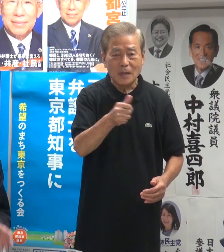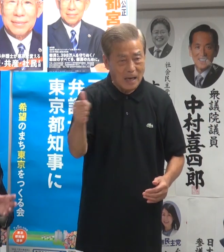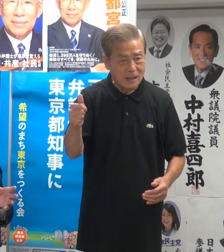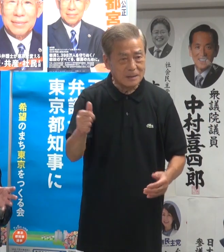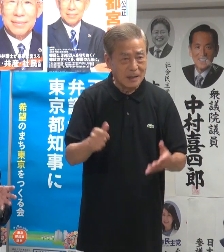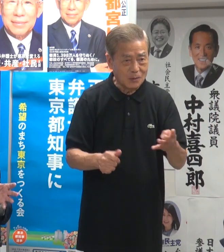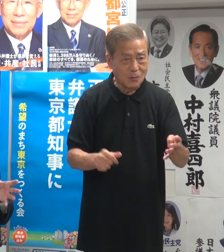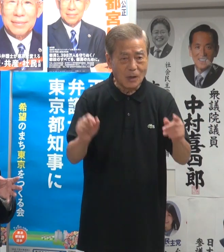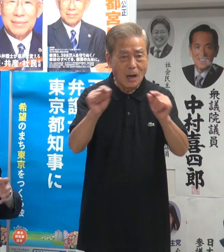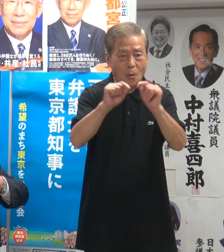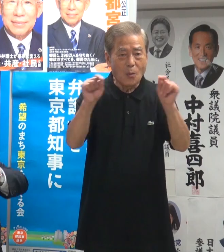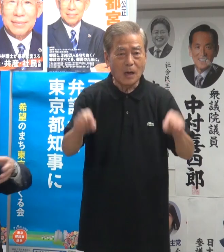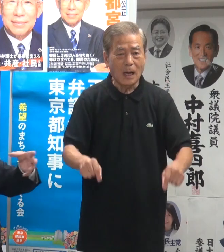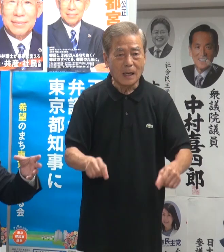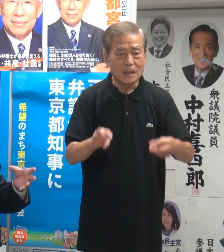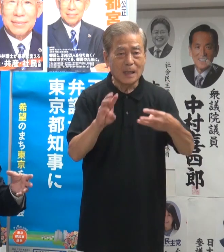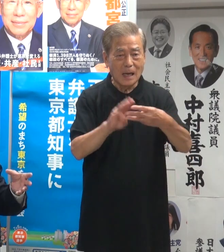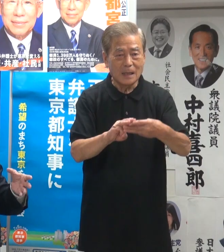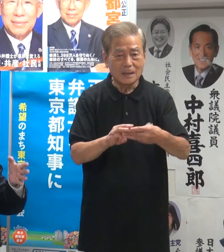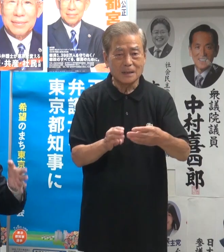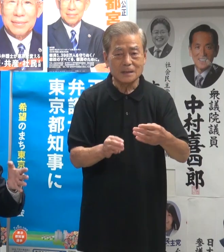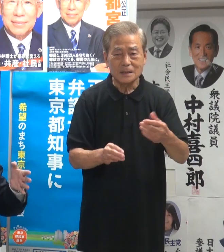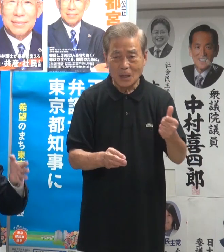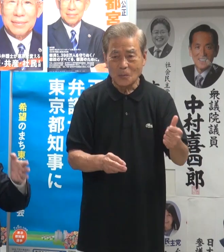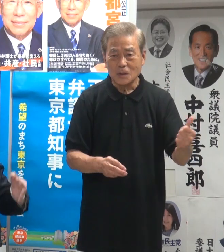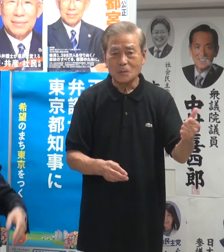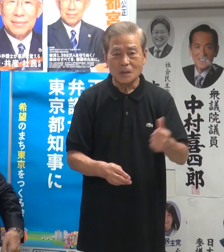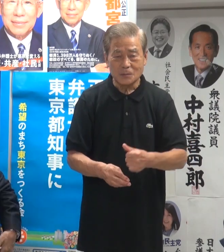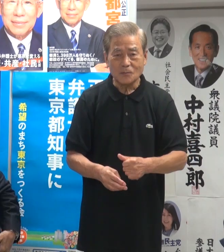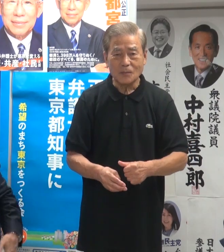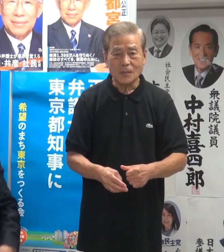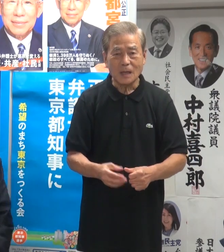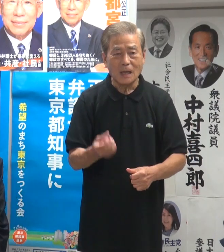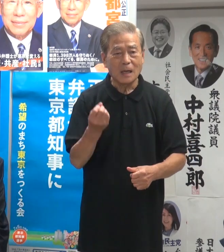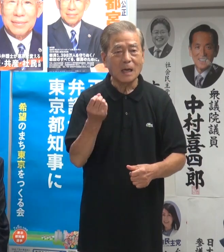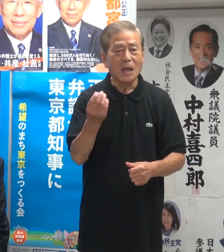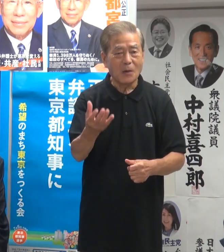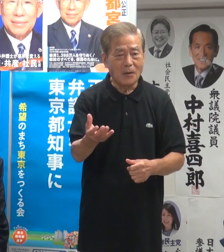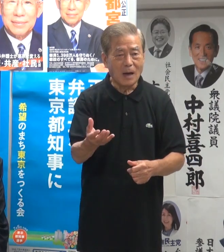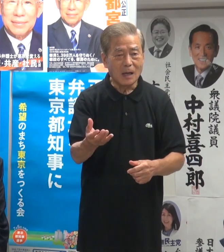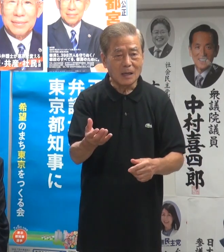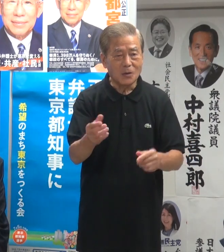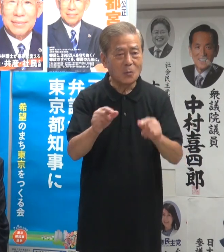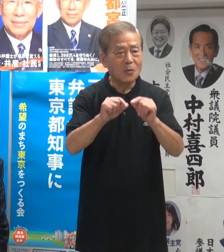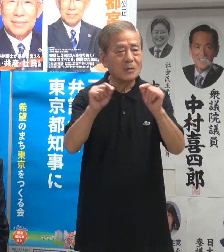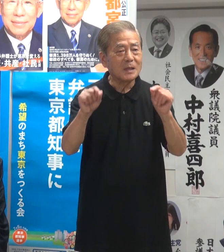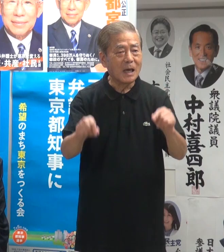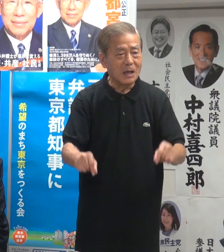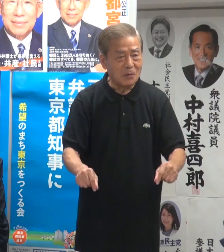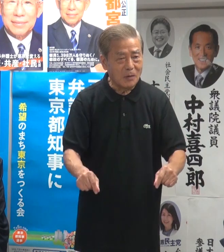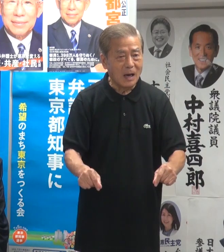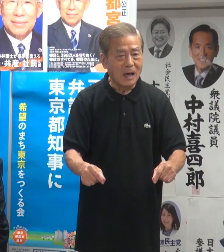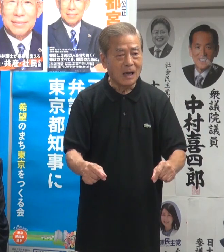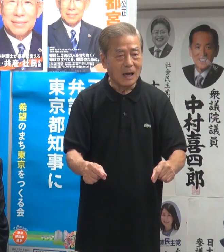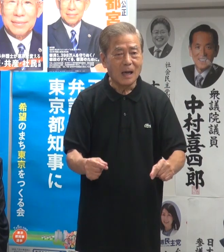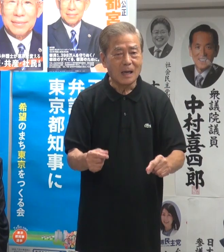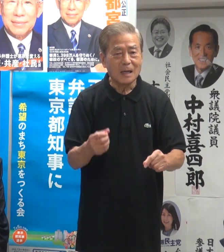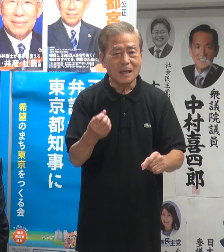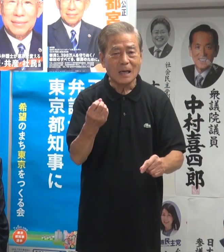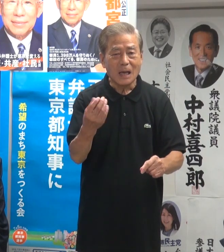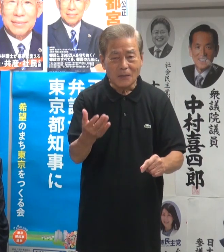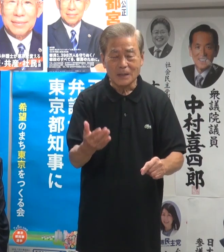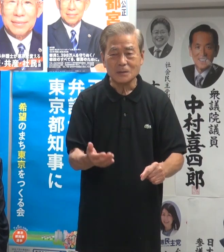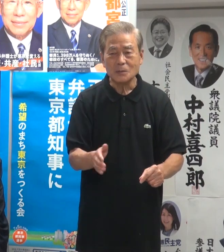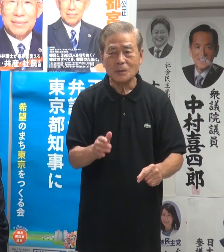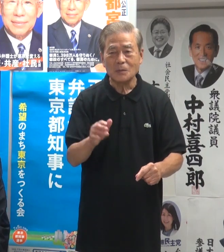で、そういうまとまりはあると。ただ令和がどうされるかっていうのはそれは令和の判断だと思いますけど、野